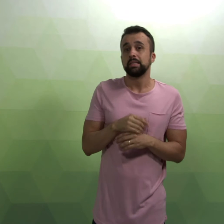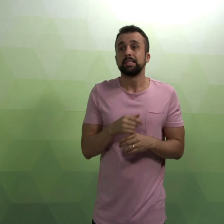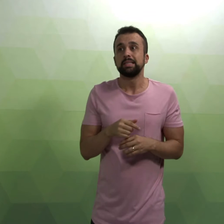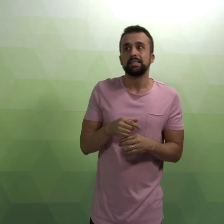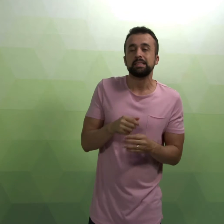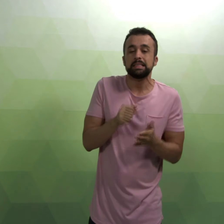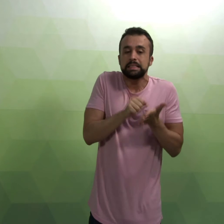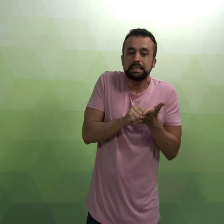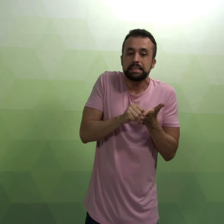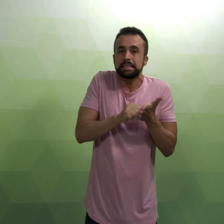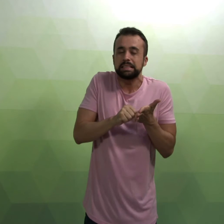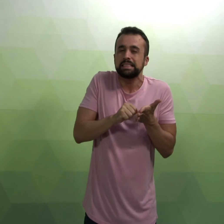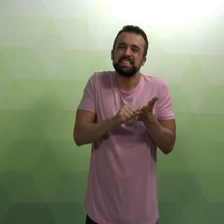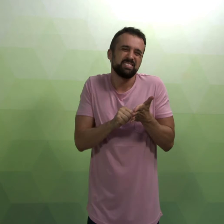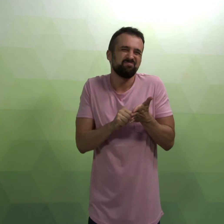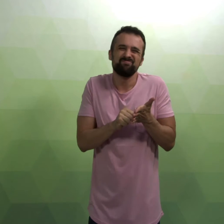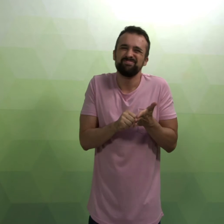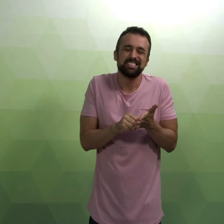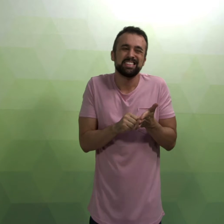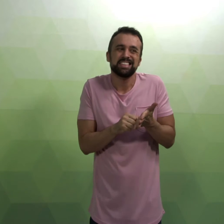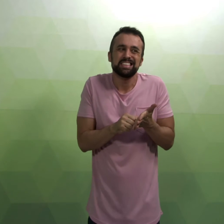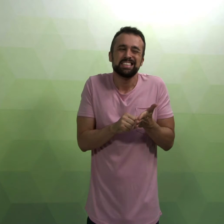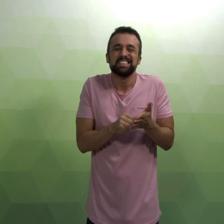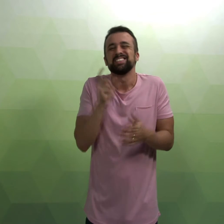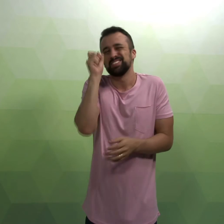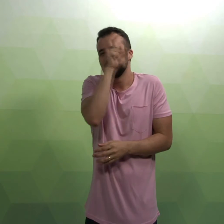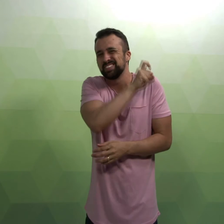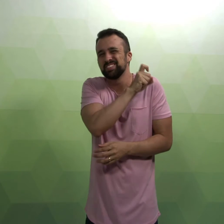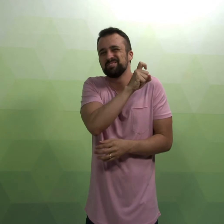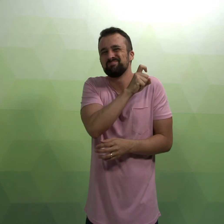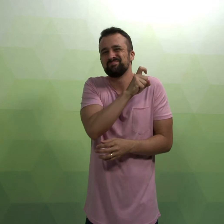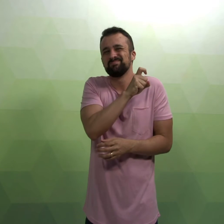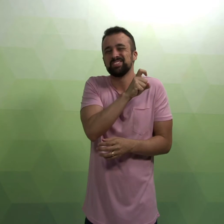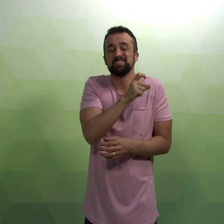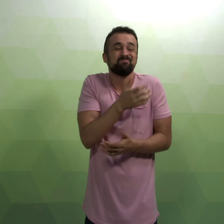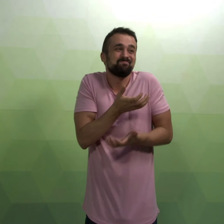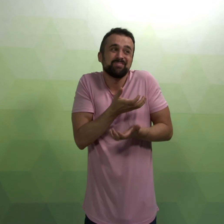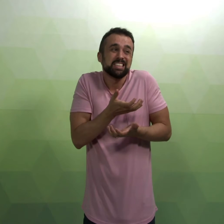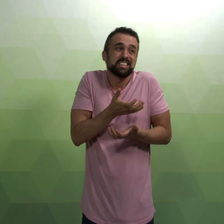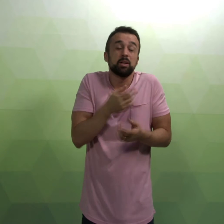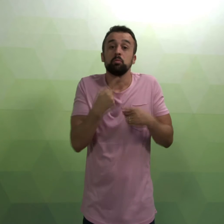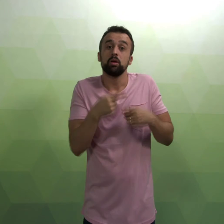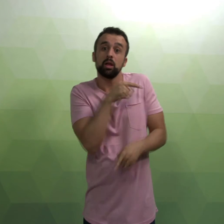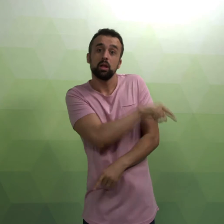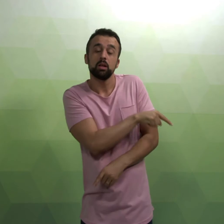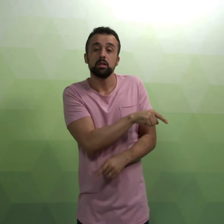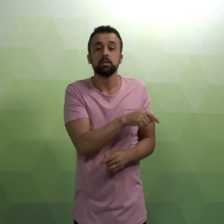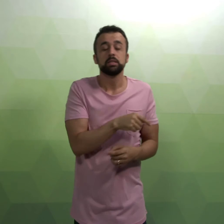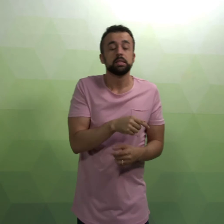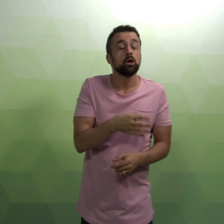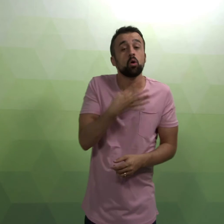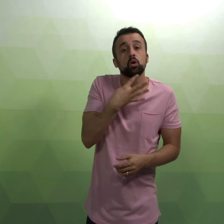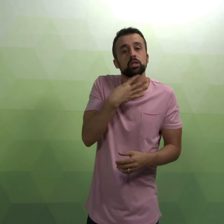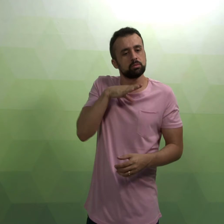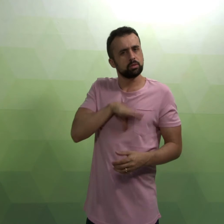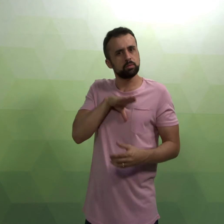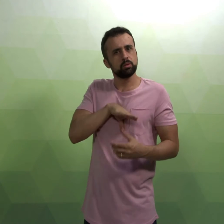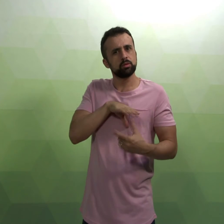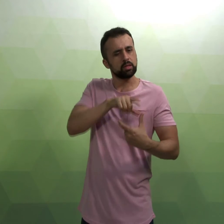não importa, que não se sente confortável ainda em escrever em português,